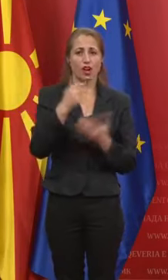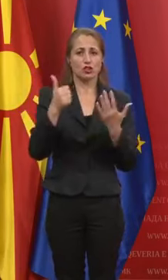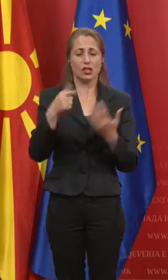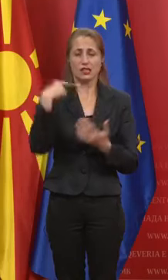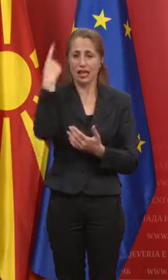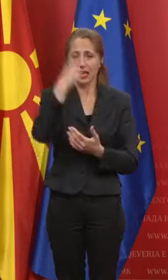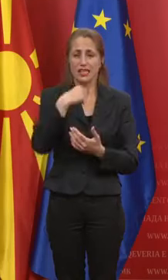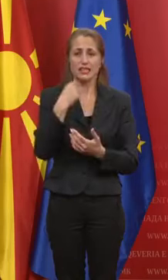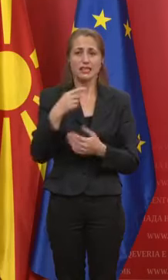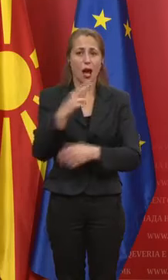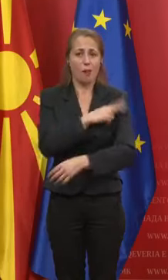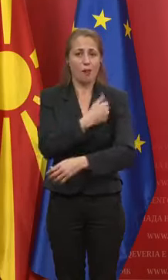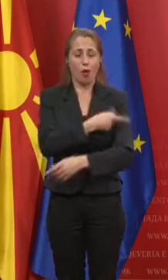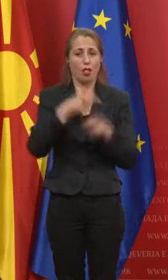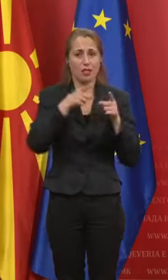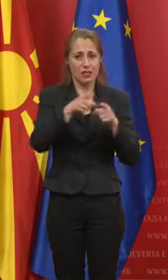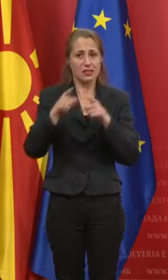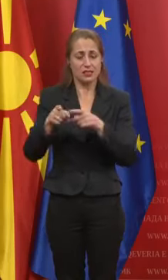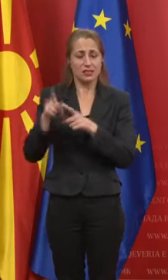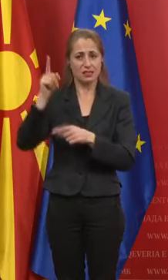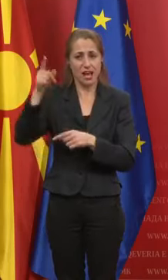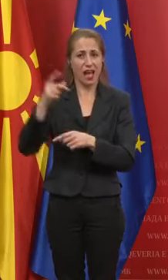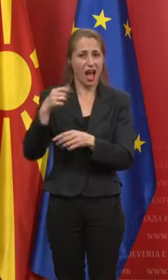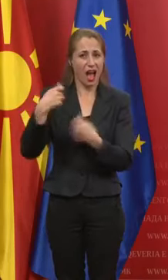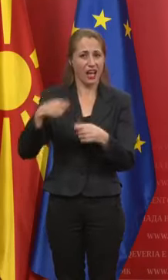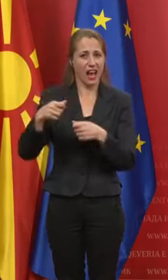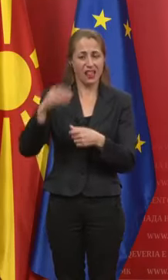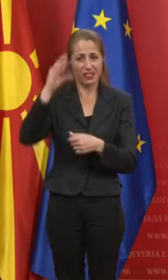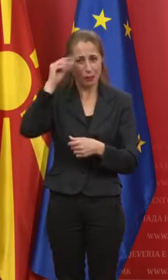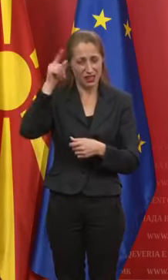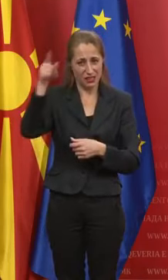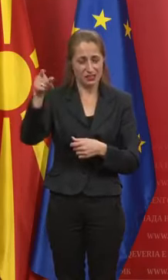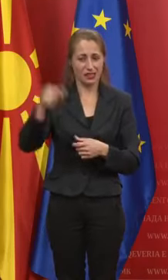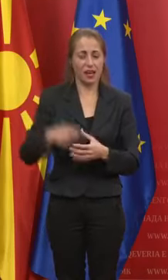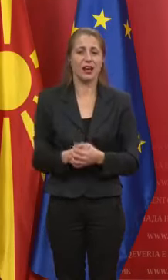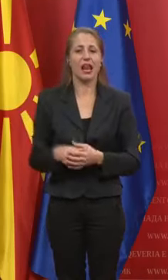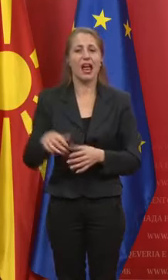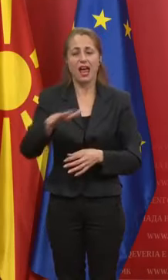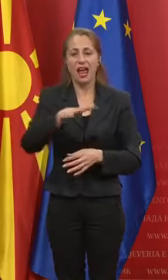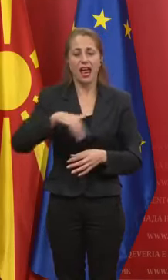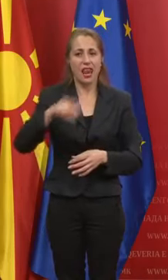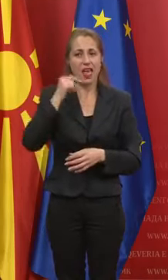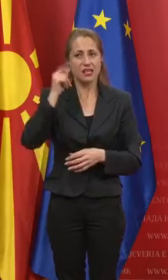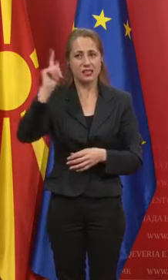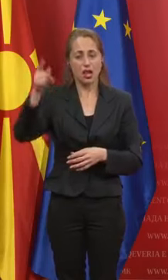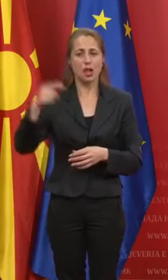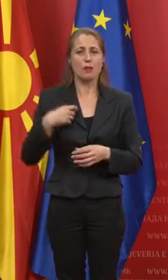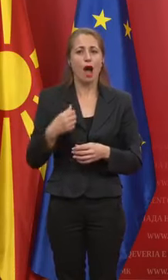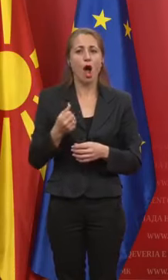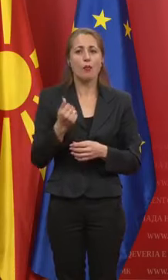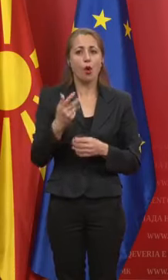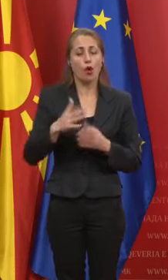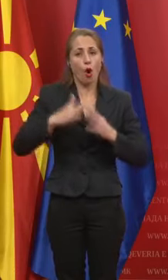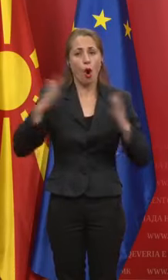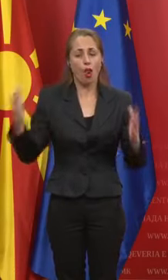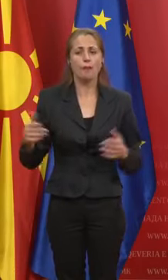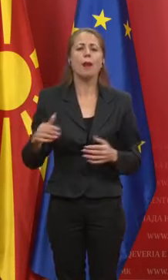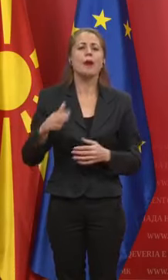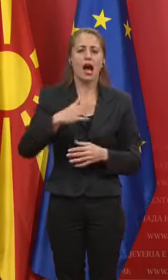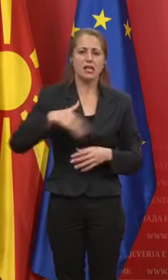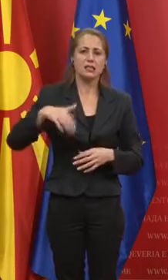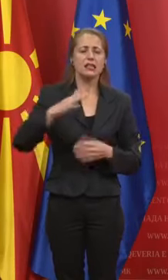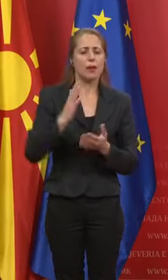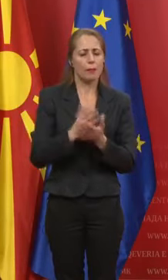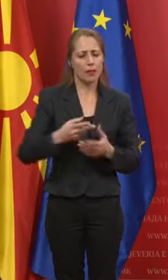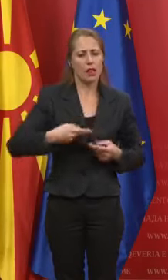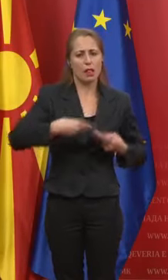во болницата, и тоа споредено на населението кое што живее таму е голема бројка, меѓутоа сите беа локализирани во